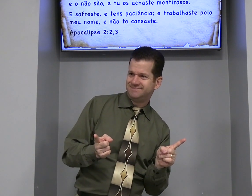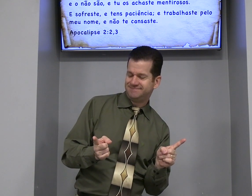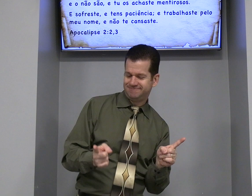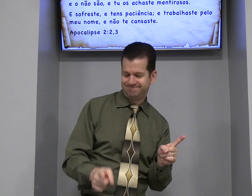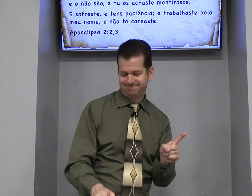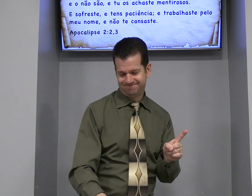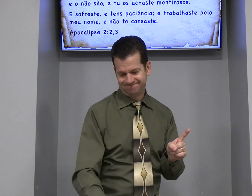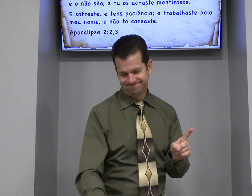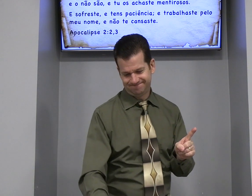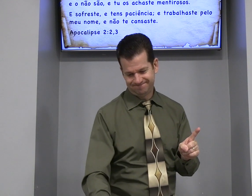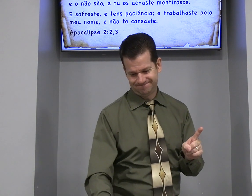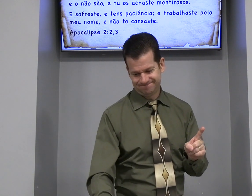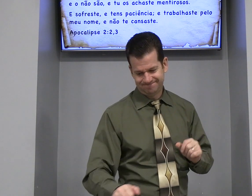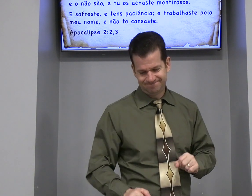Mas